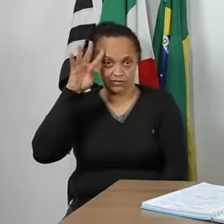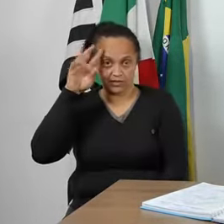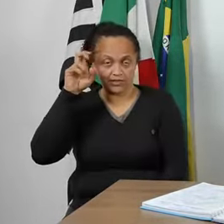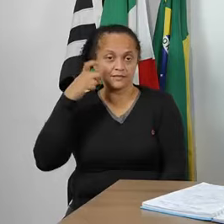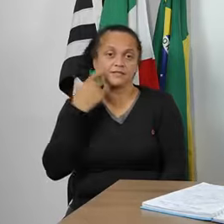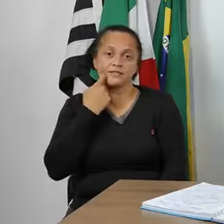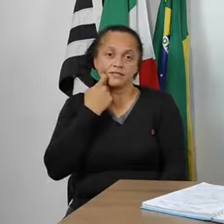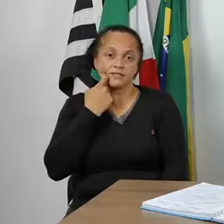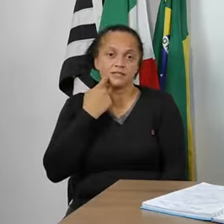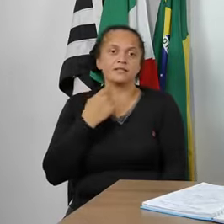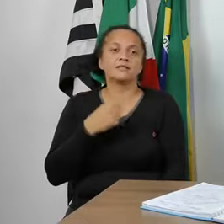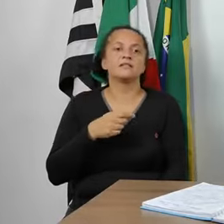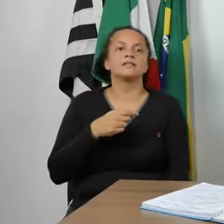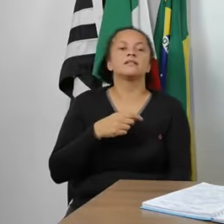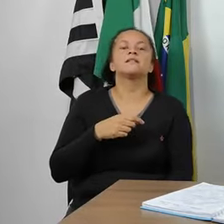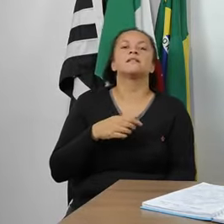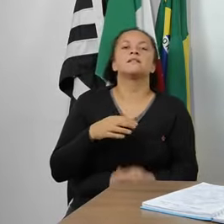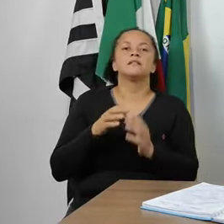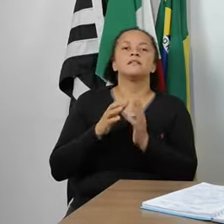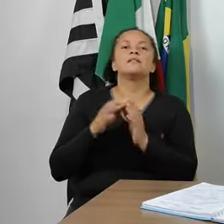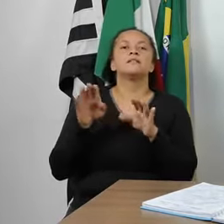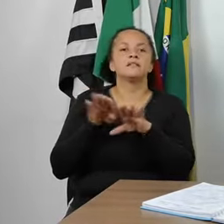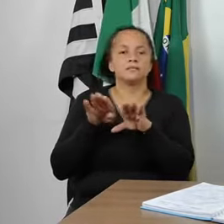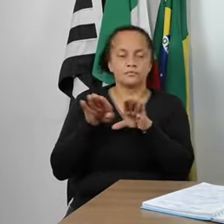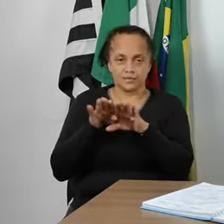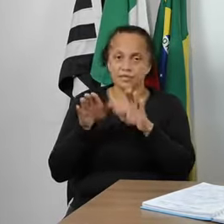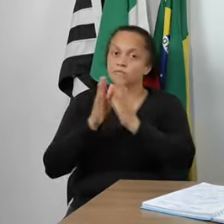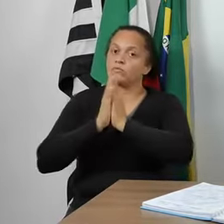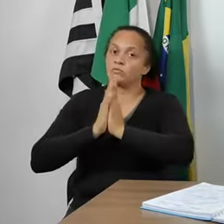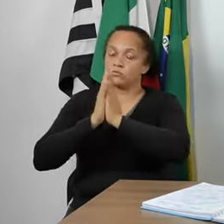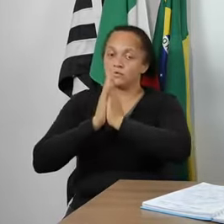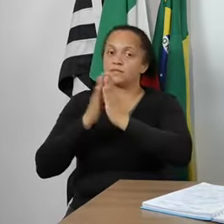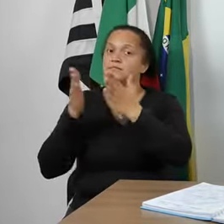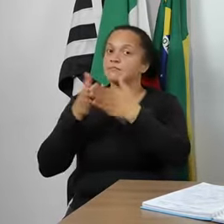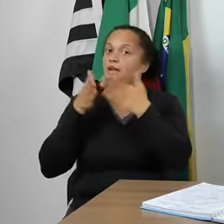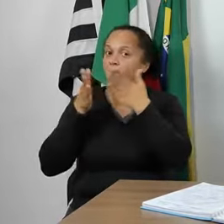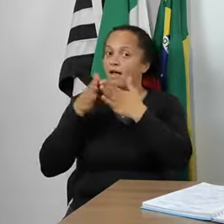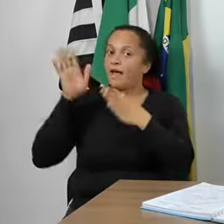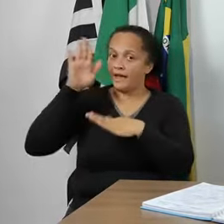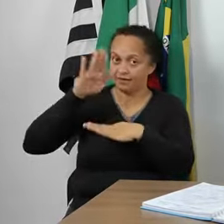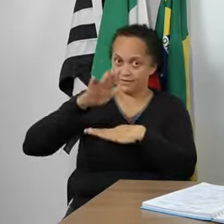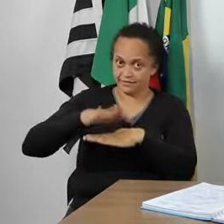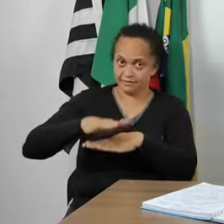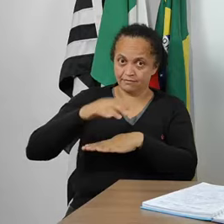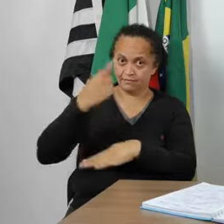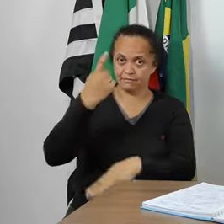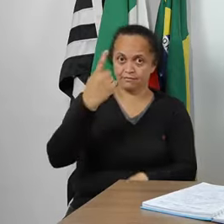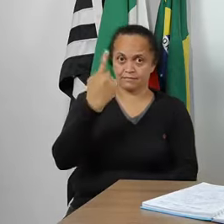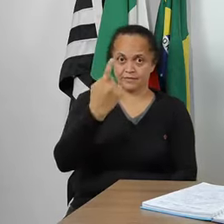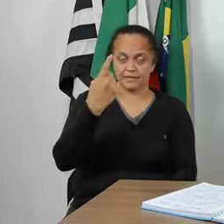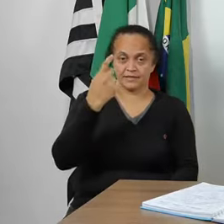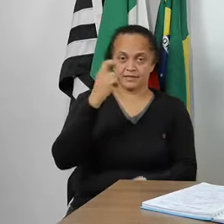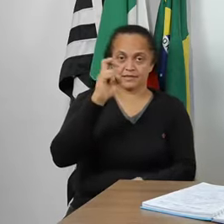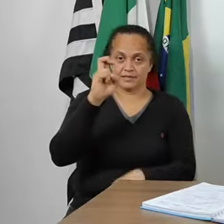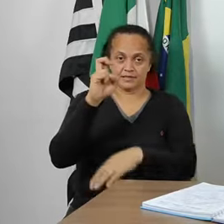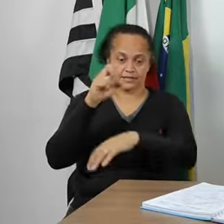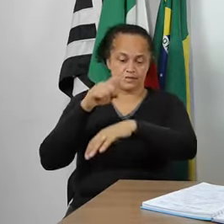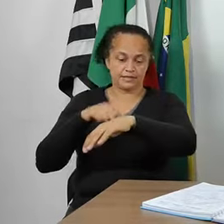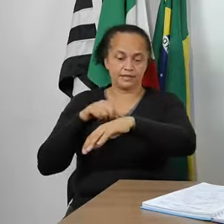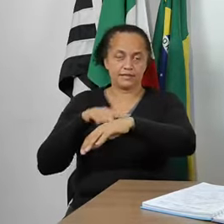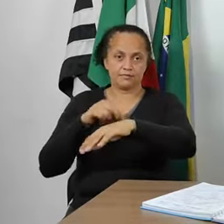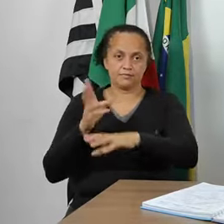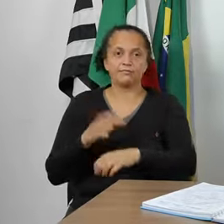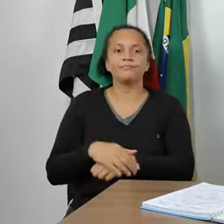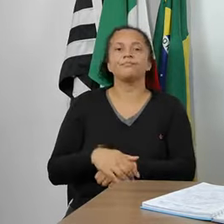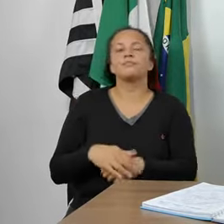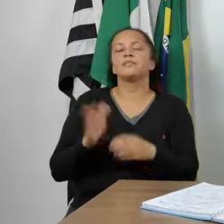horas, também um outro período de oração, de intercessão por chamada de vídeo. E também tem um grupo de irmãs que